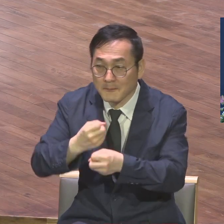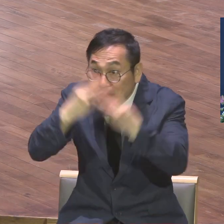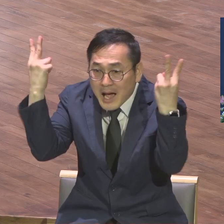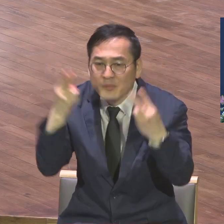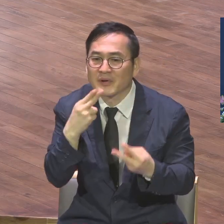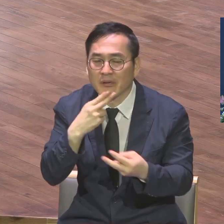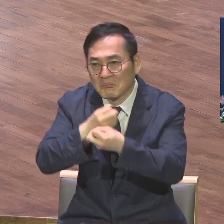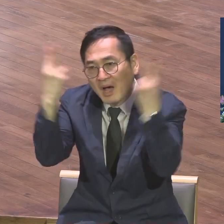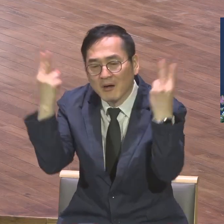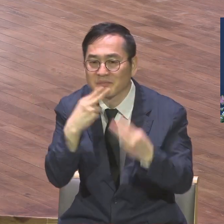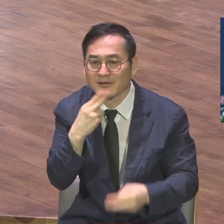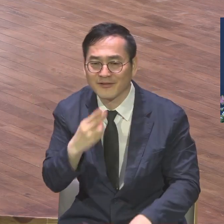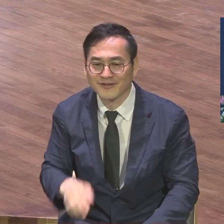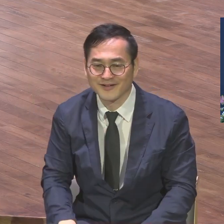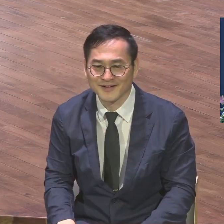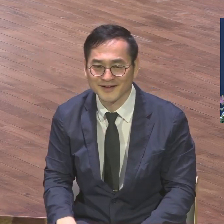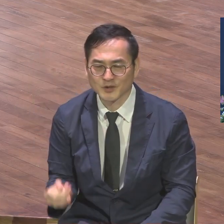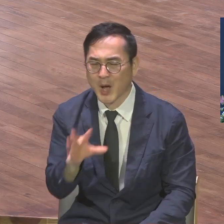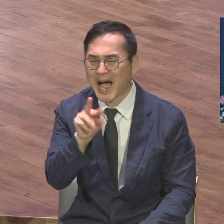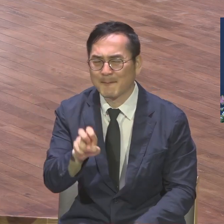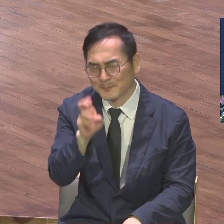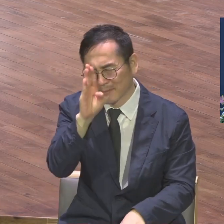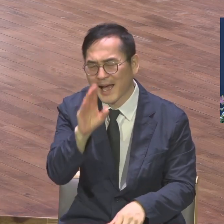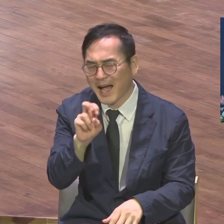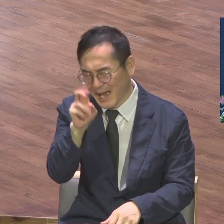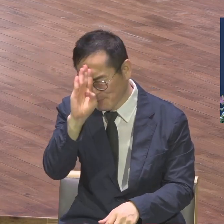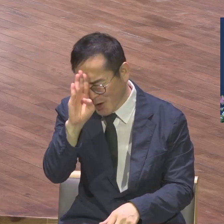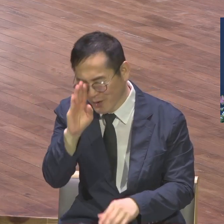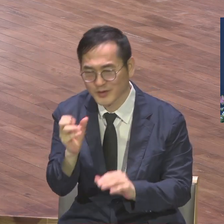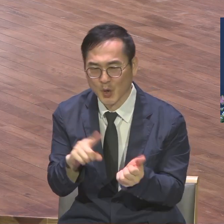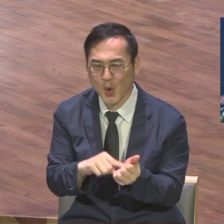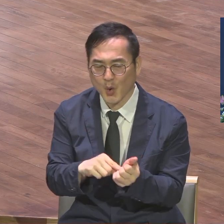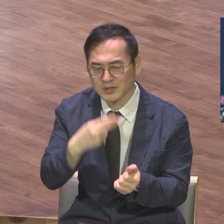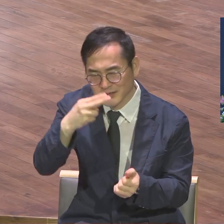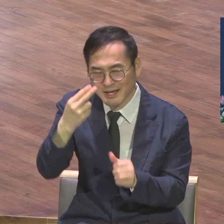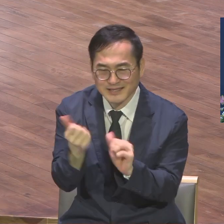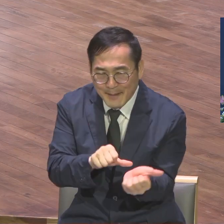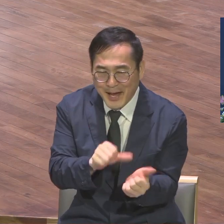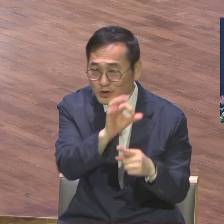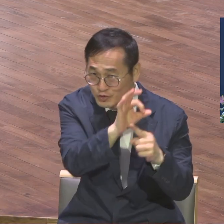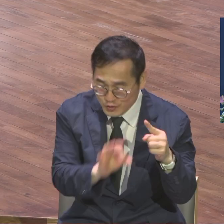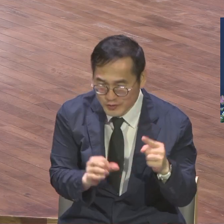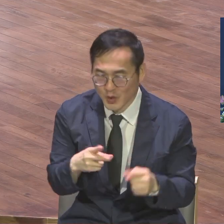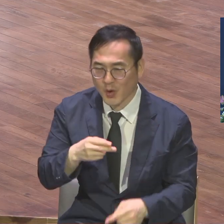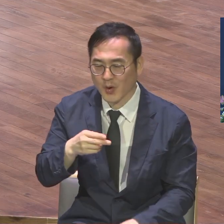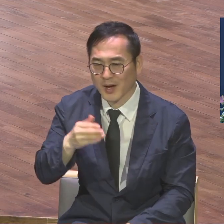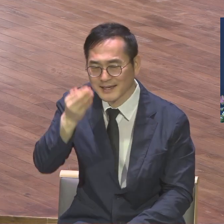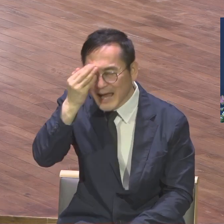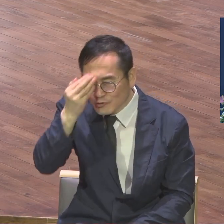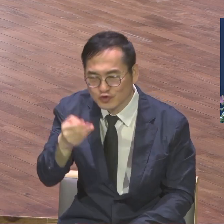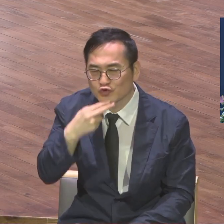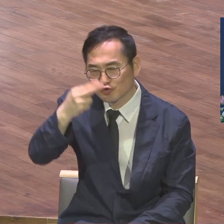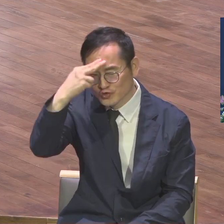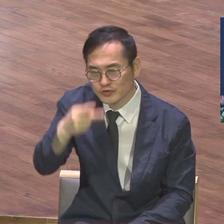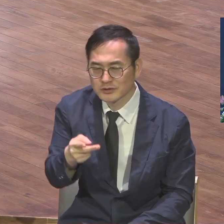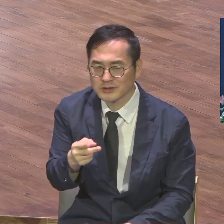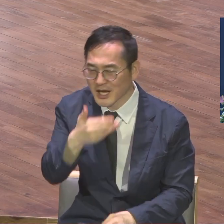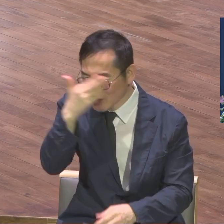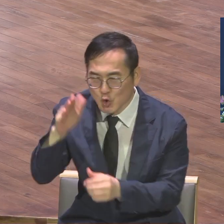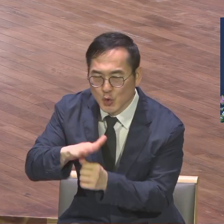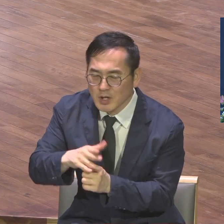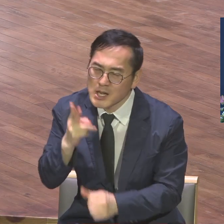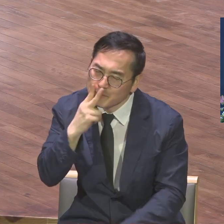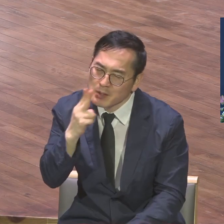암 사망률, 음주 소비량, 양주 수입률, 교통사고 청소년 흡연 등